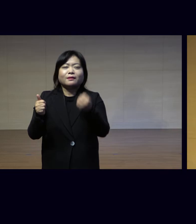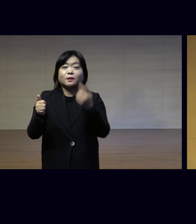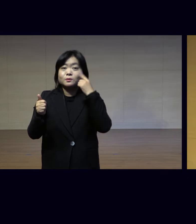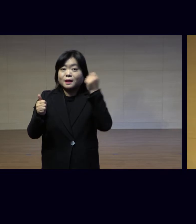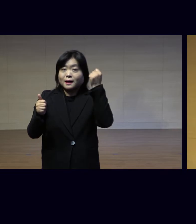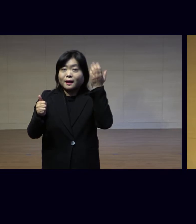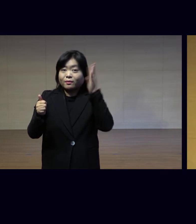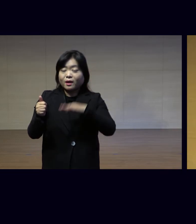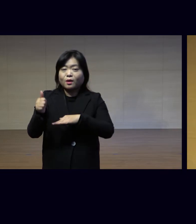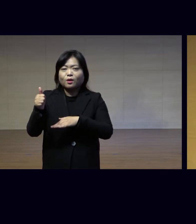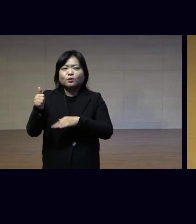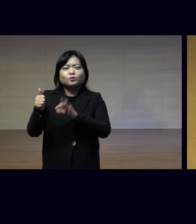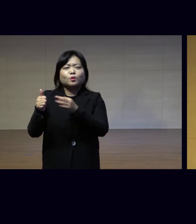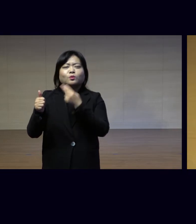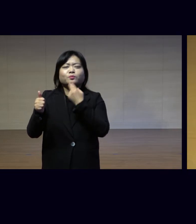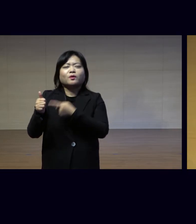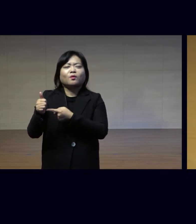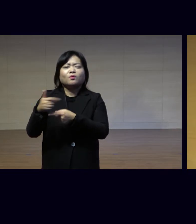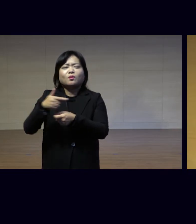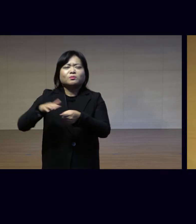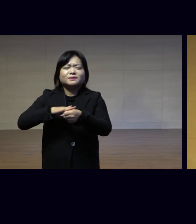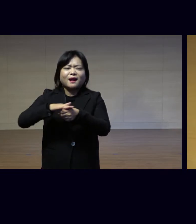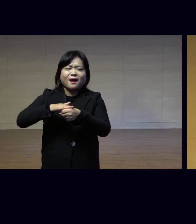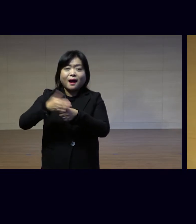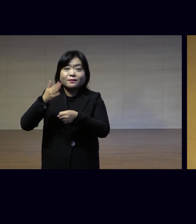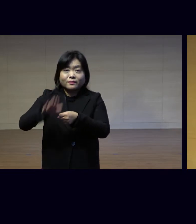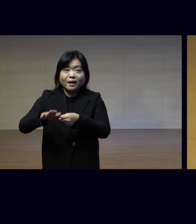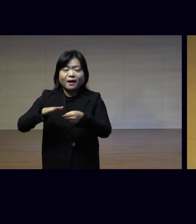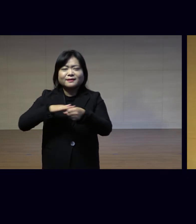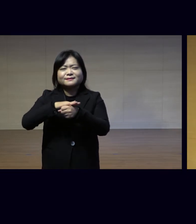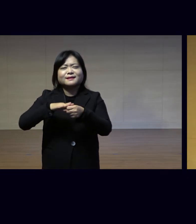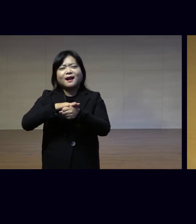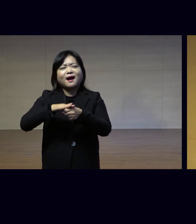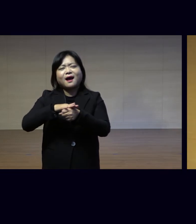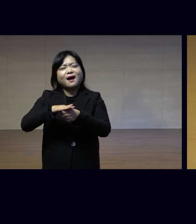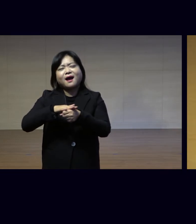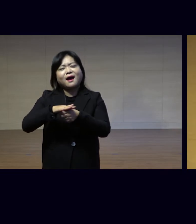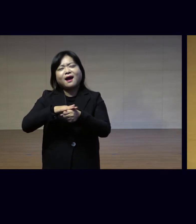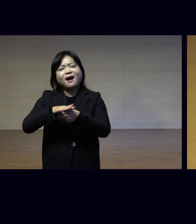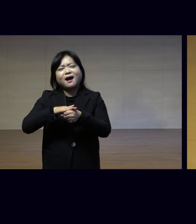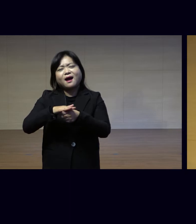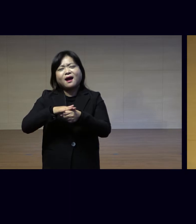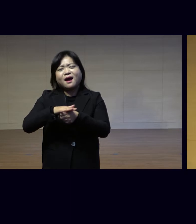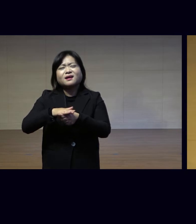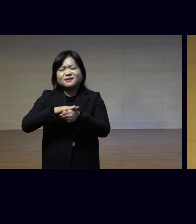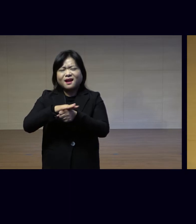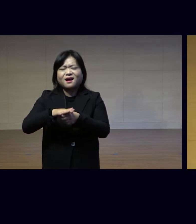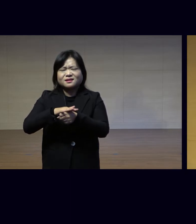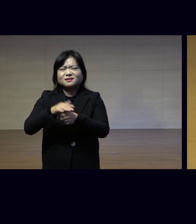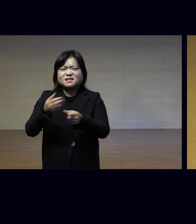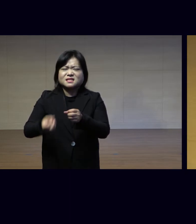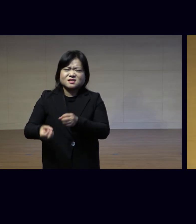사실은 없는데 둘이 너무너무 사랑하는데 이제 결국은 사랑이 승리하는 걸로 가는 경우가 더